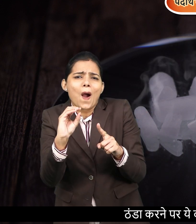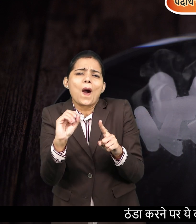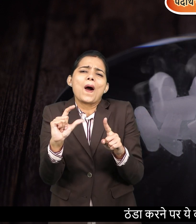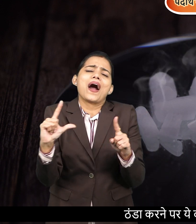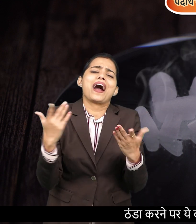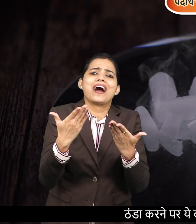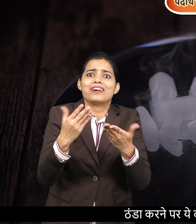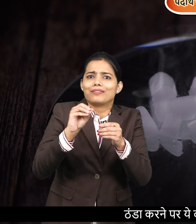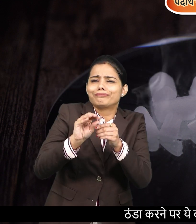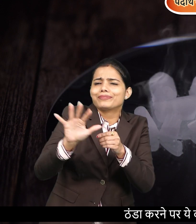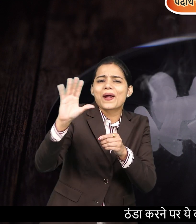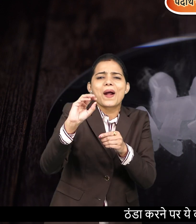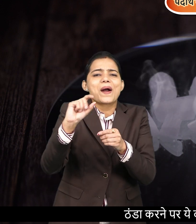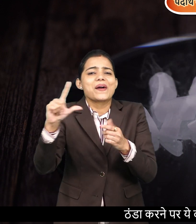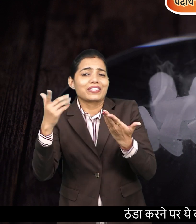बन जाते हैं।